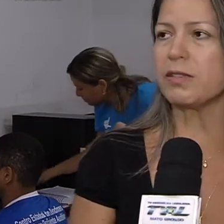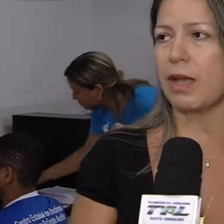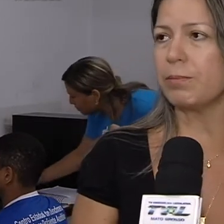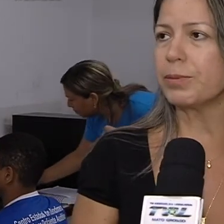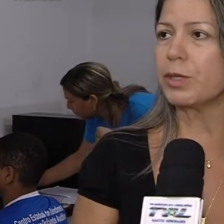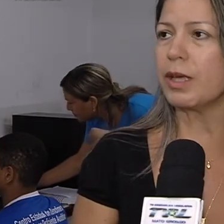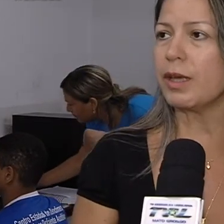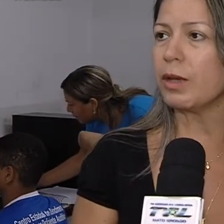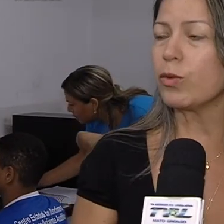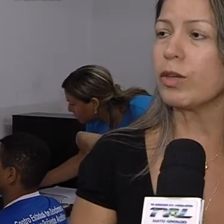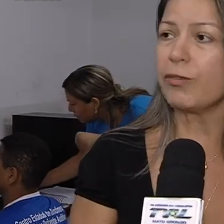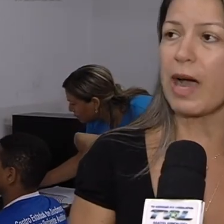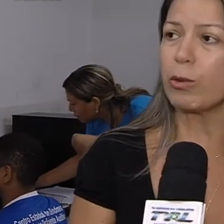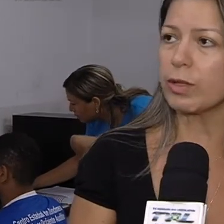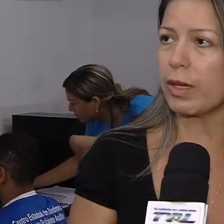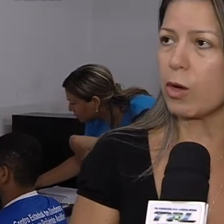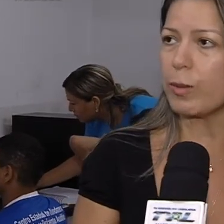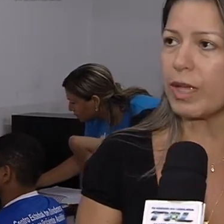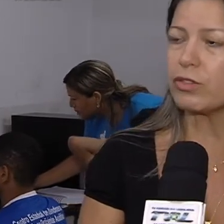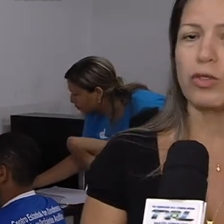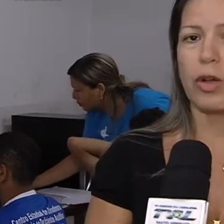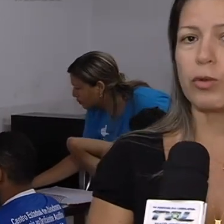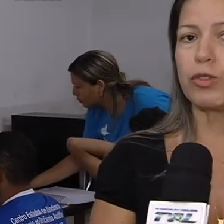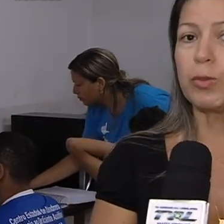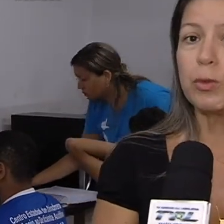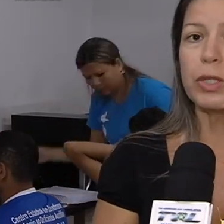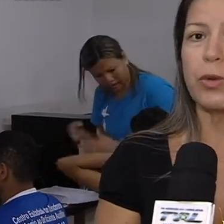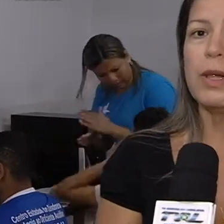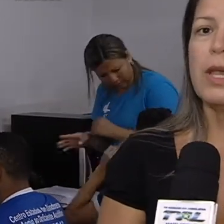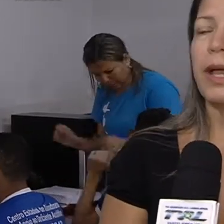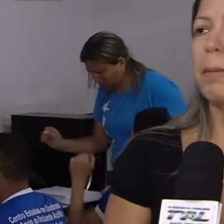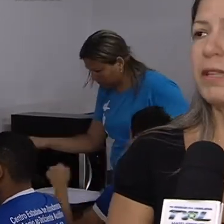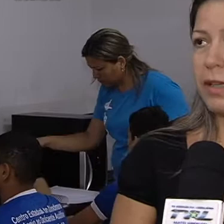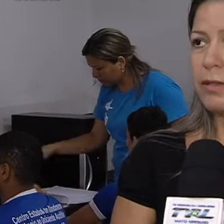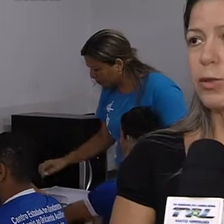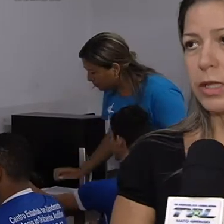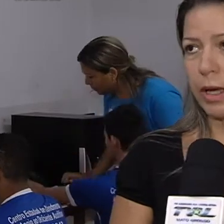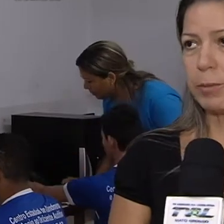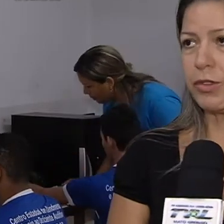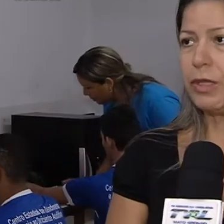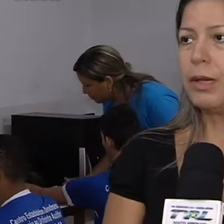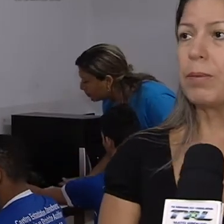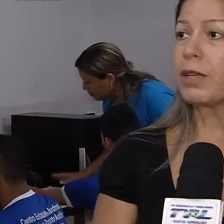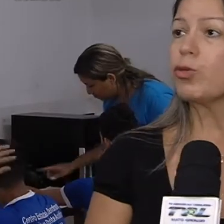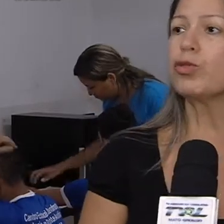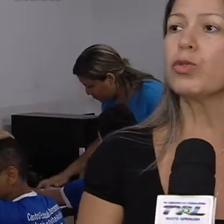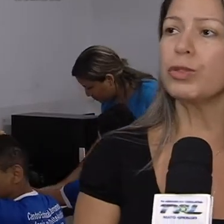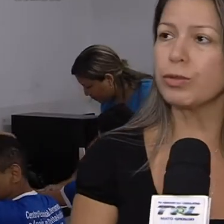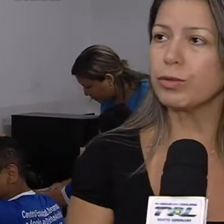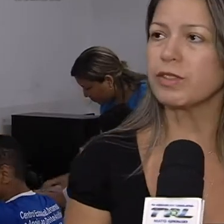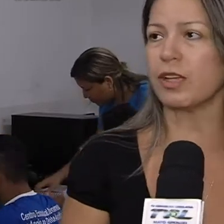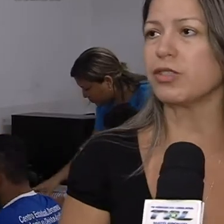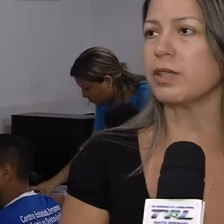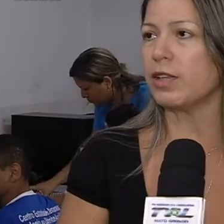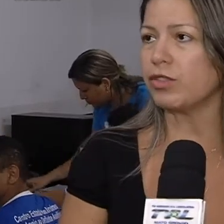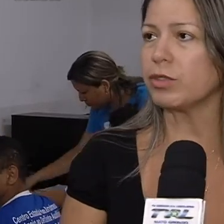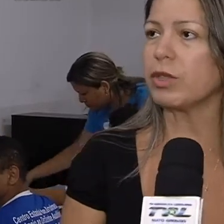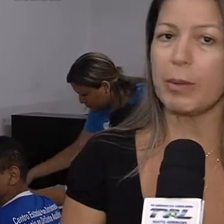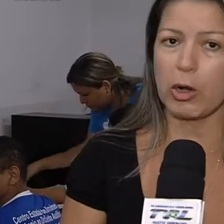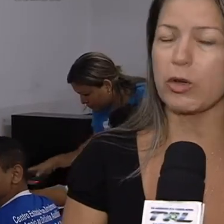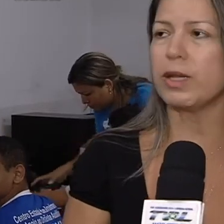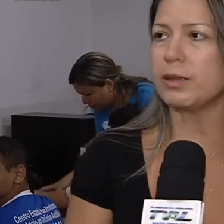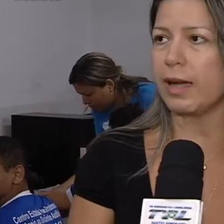parabenizar porque o que falta realmente nos órgãos público é a presença do intérprete para que o surdo seja